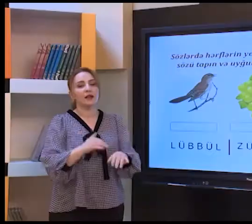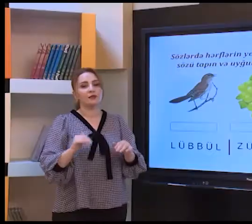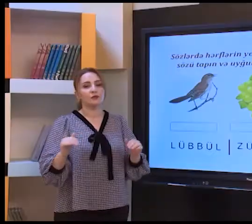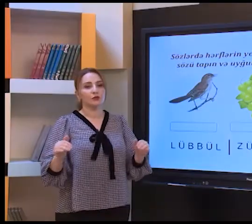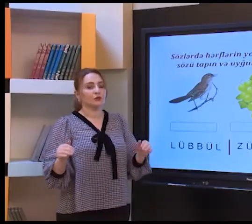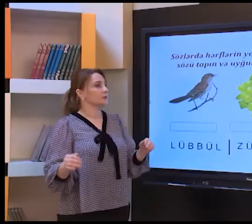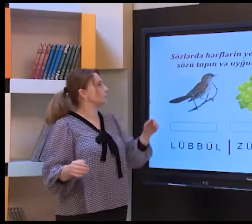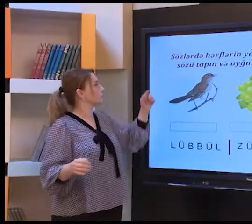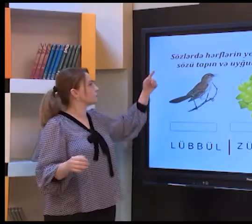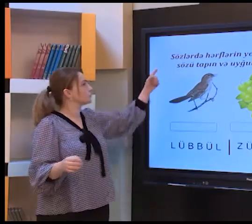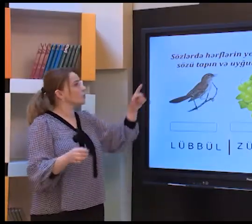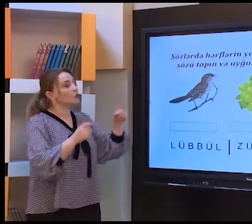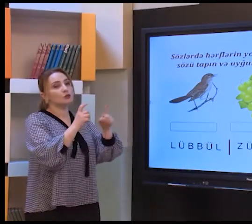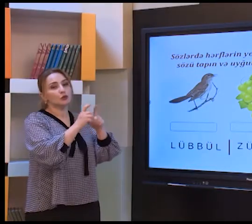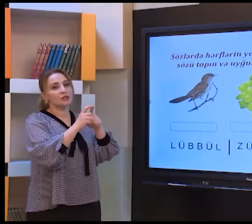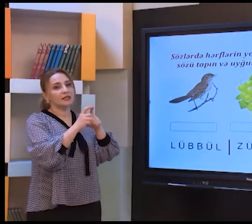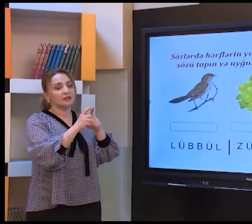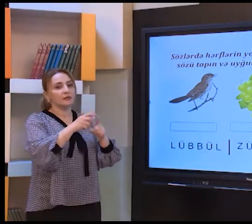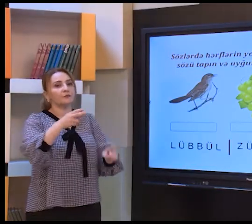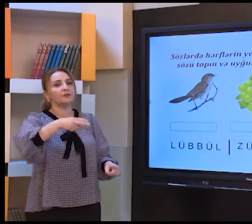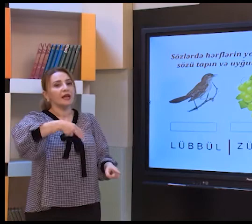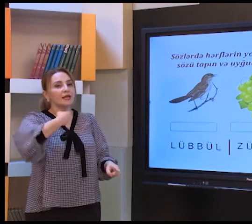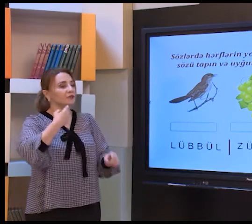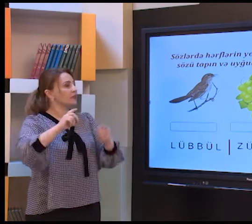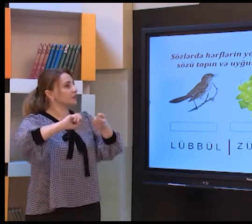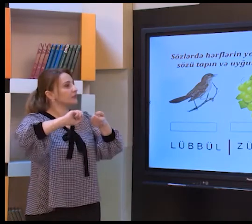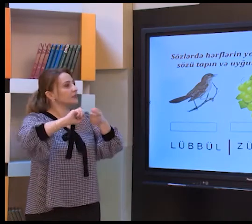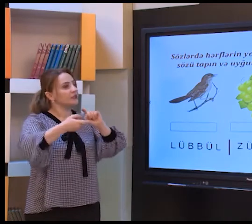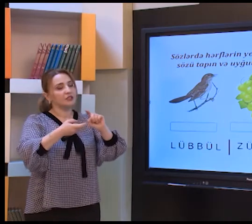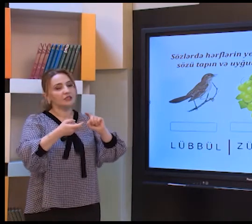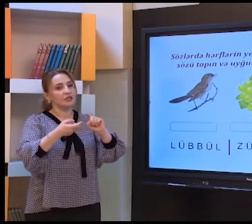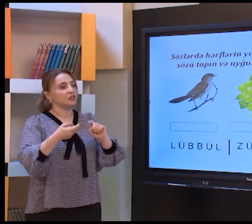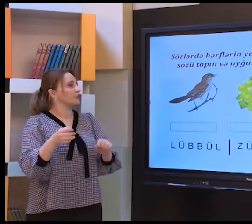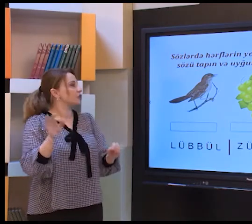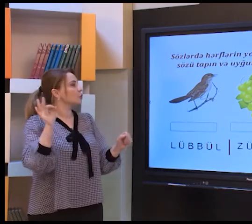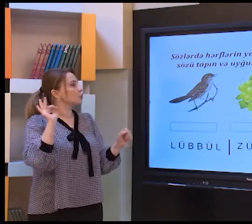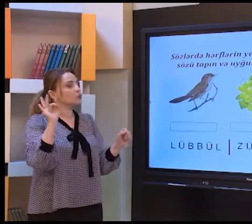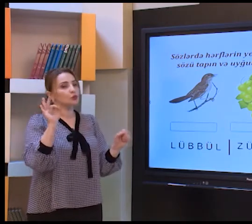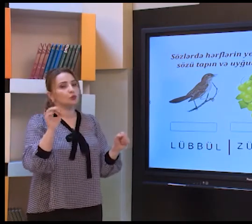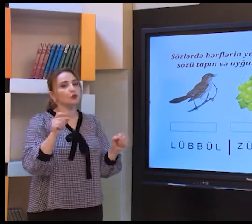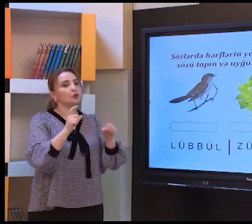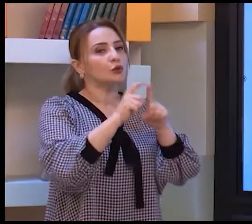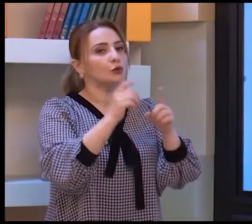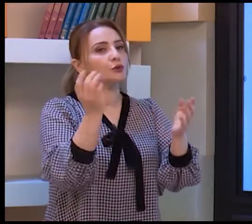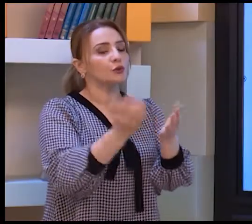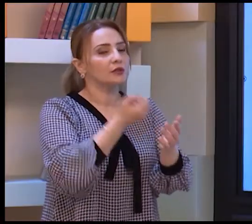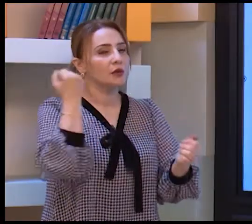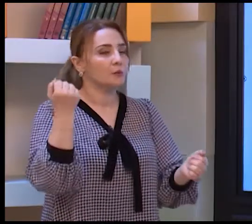Əziz uşaqlar, sözlərdə hərflərin yerini dəyişərək düzgün sözü